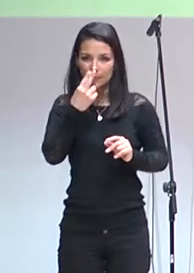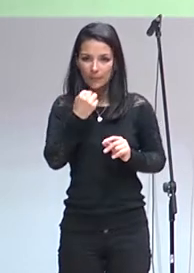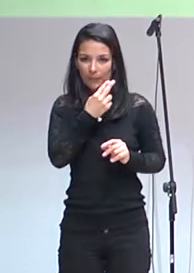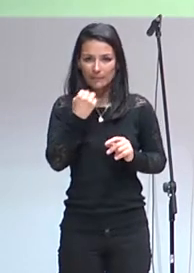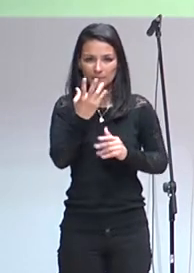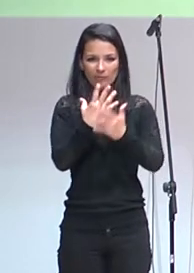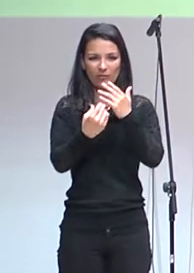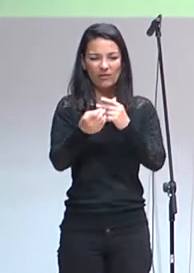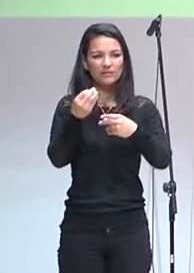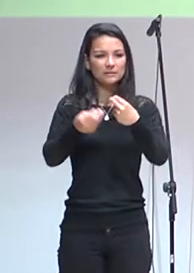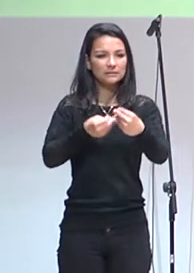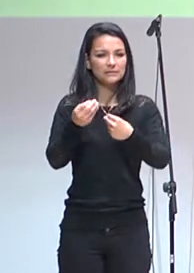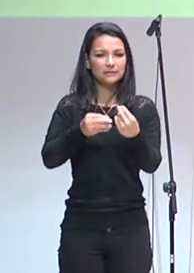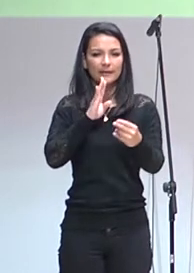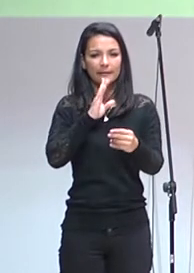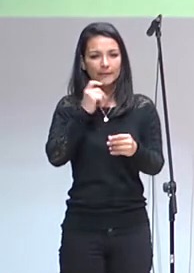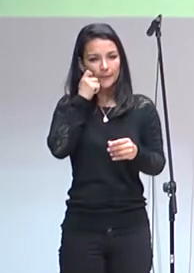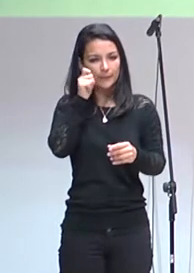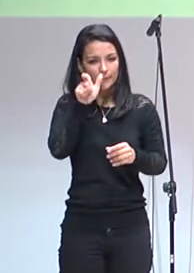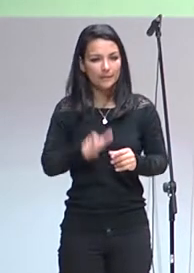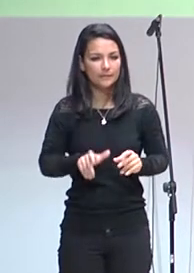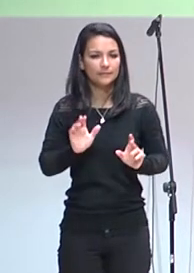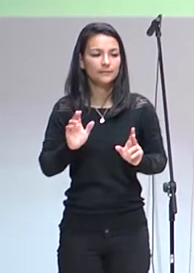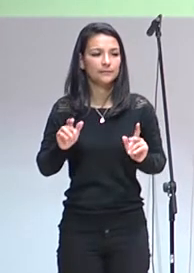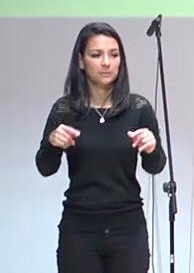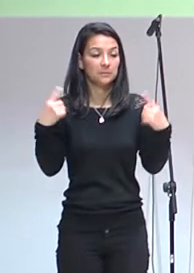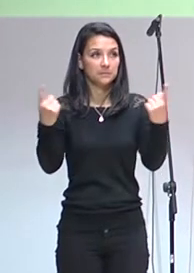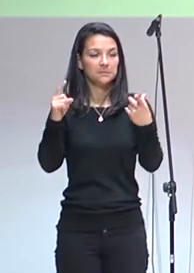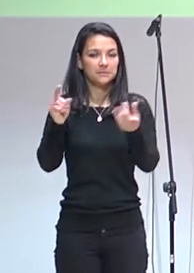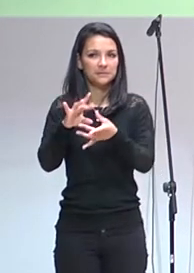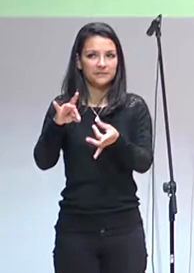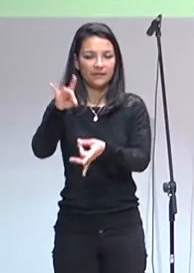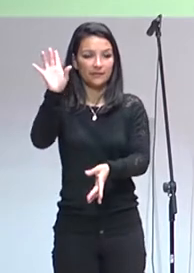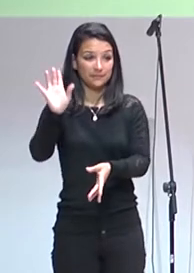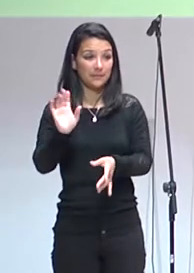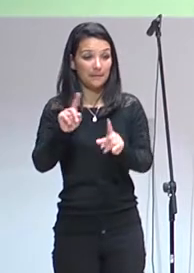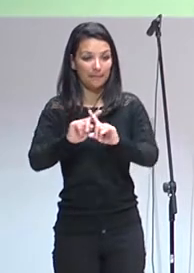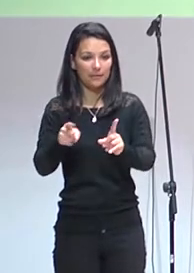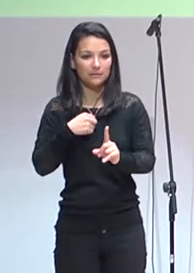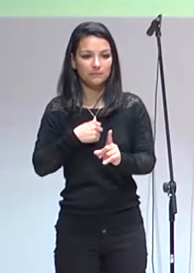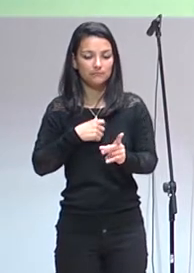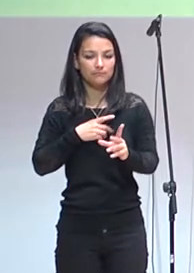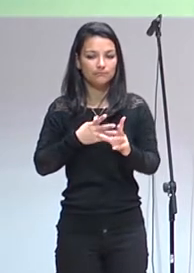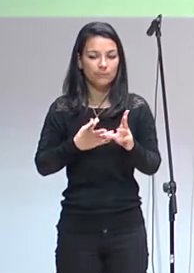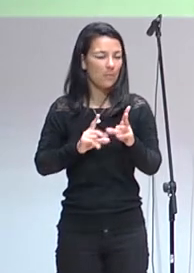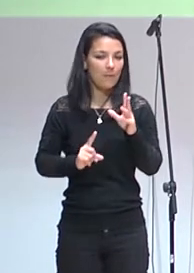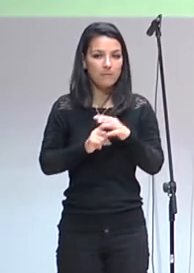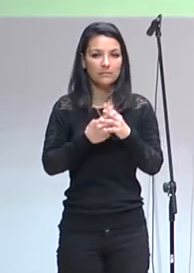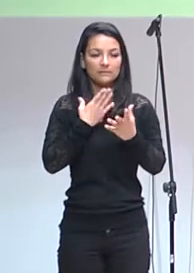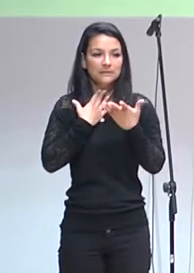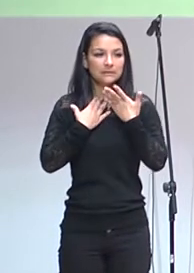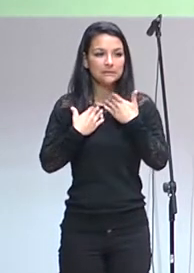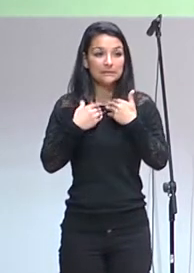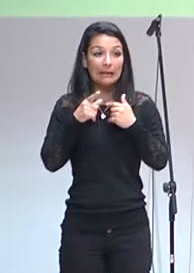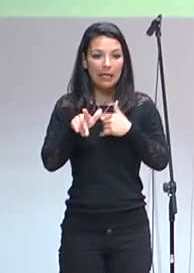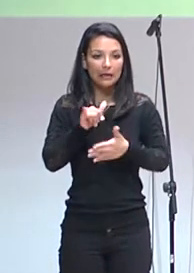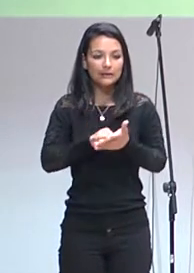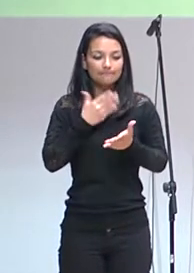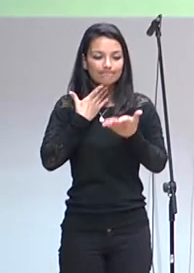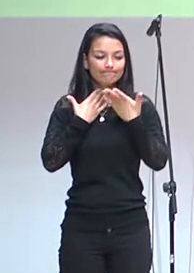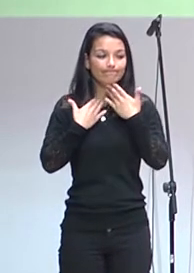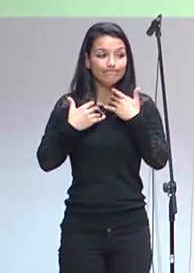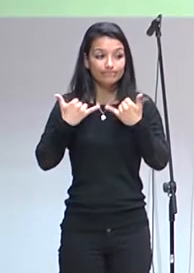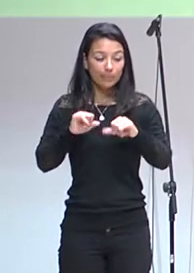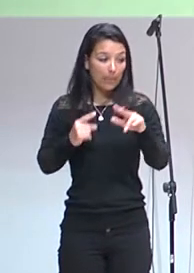lo humano, en El Murmullo de los Fantasmas. Dice, pero si nace el deseo, con solo ese hecho de nacer un